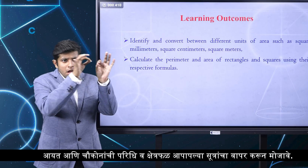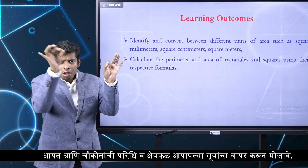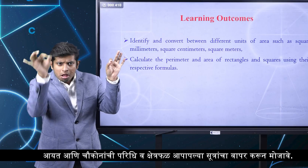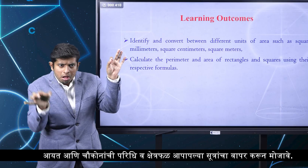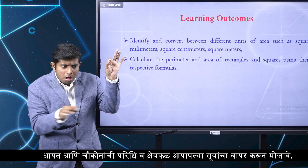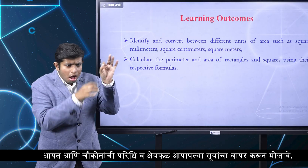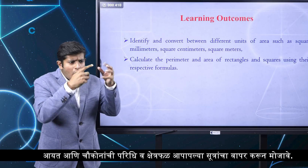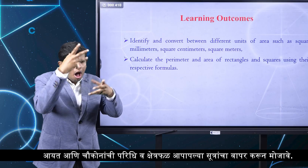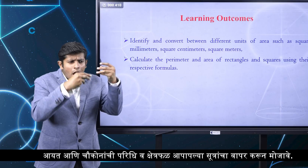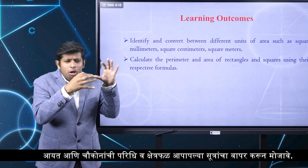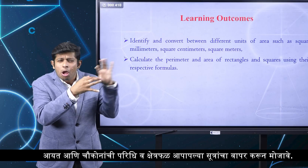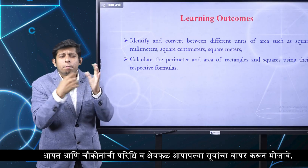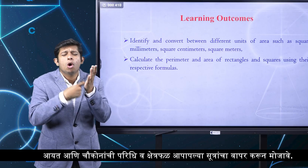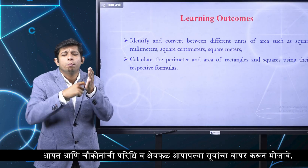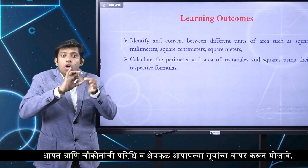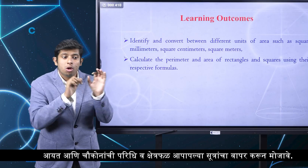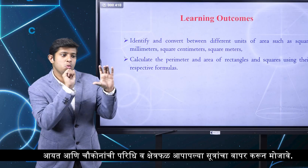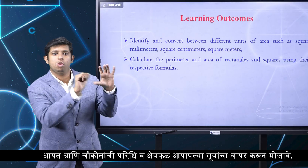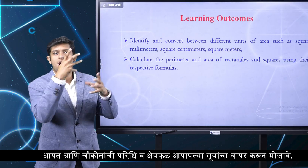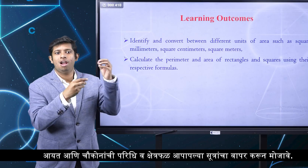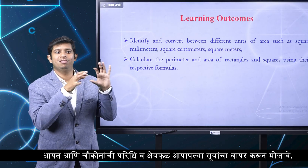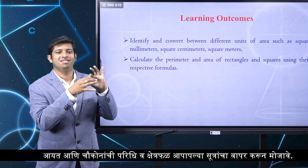आपल्याला सूत्रांचा वापर करून मोजावे।